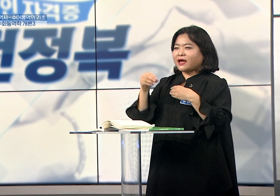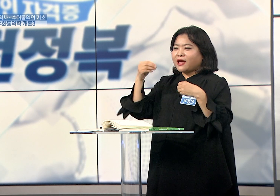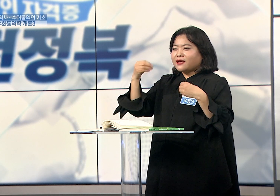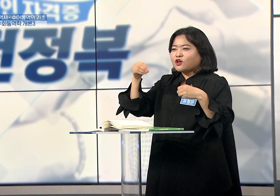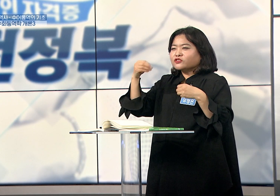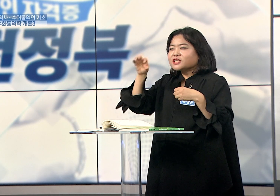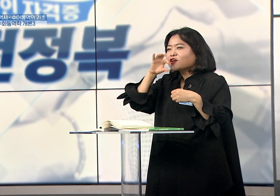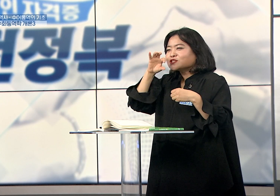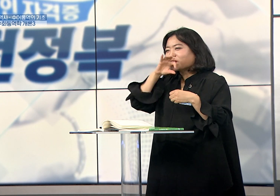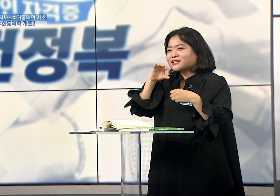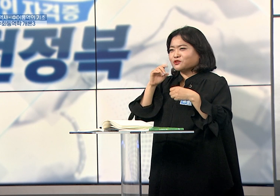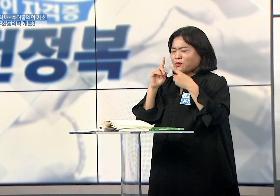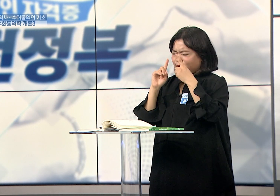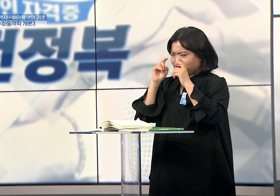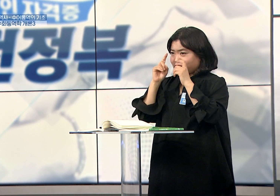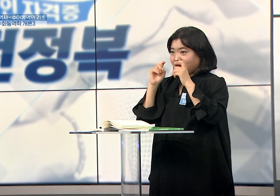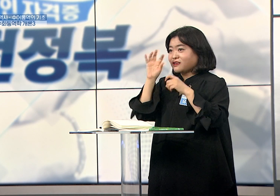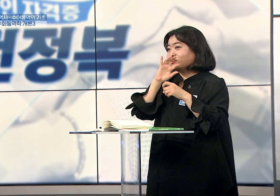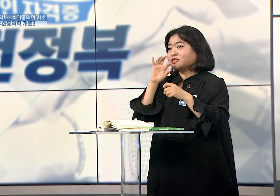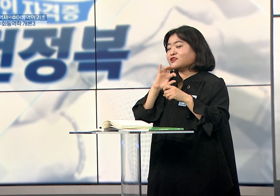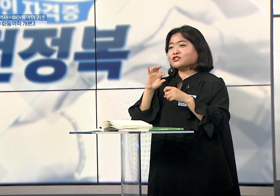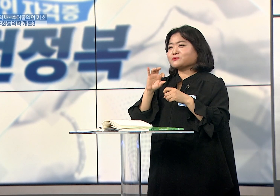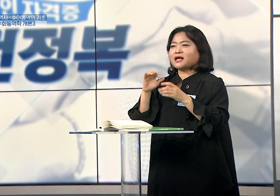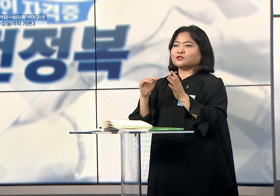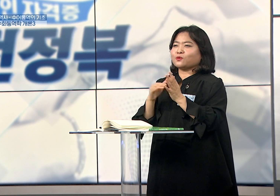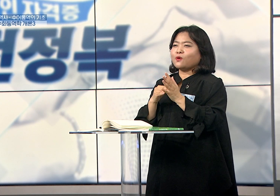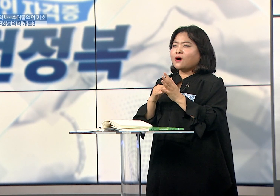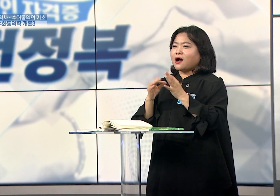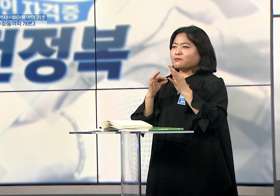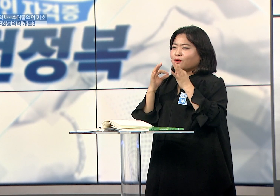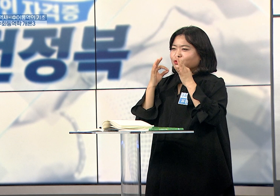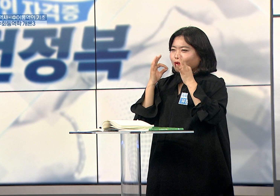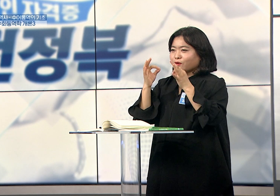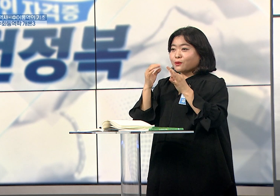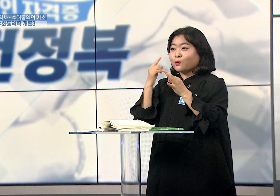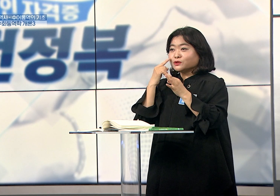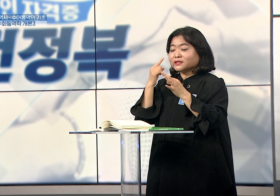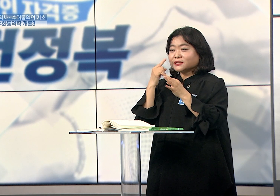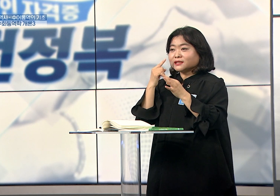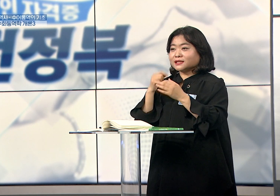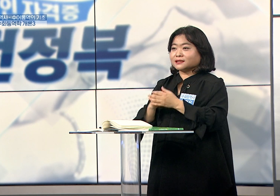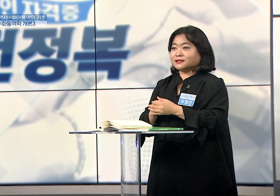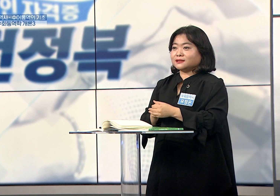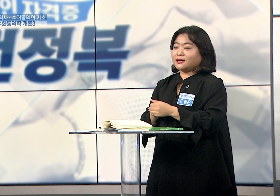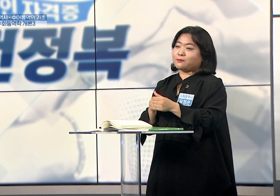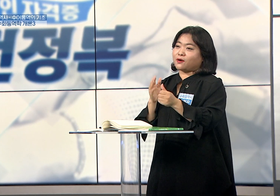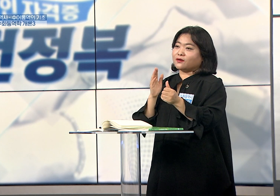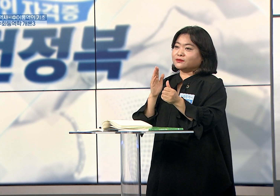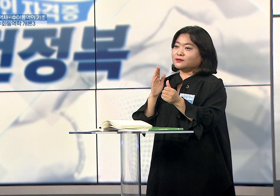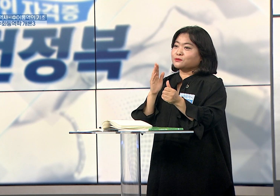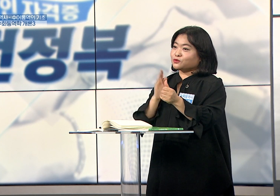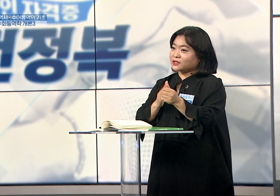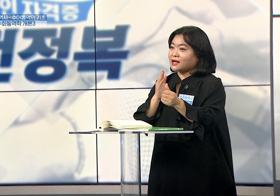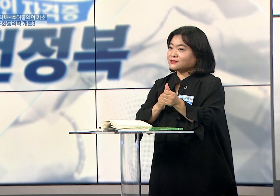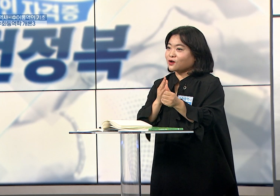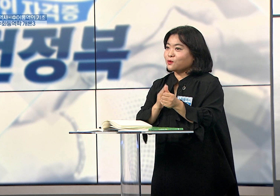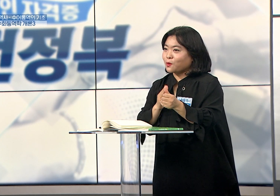이렇게 연기 연습까지도, 표정의 연기 연습까지도 한번 노력해 보시기를 한번 부탁드려